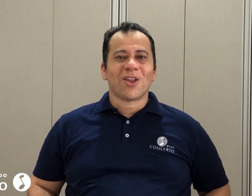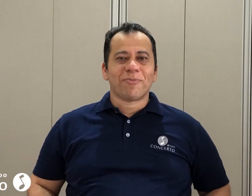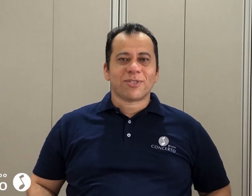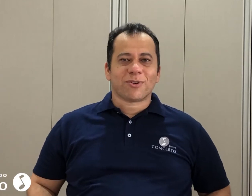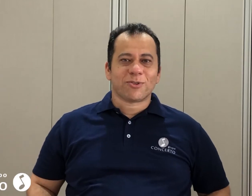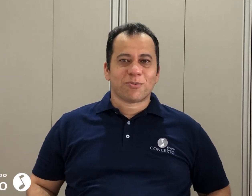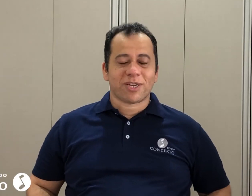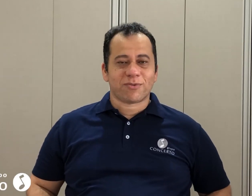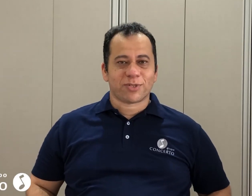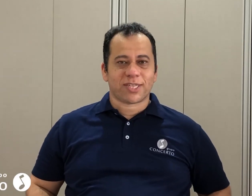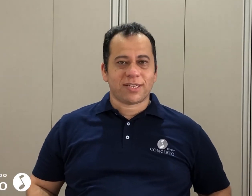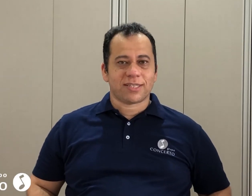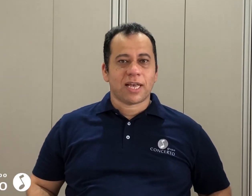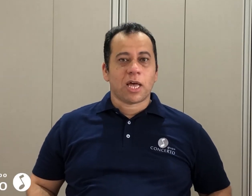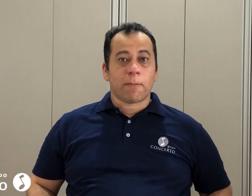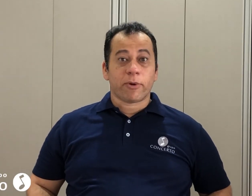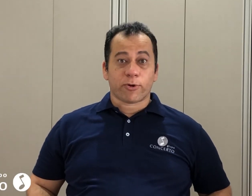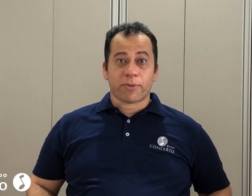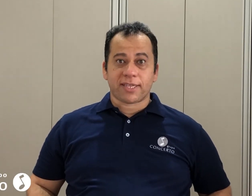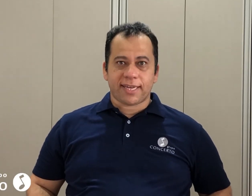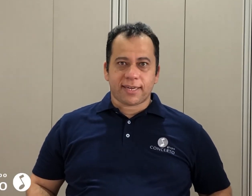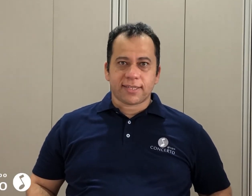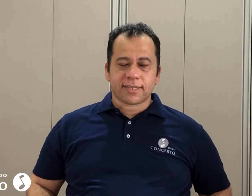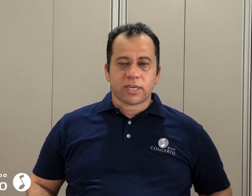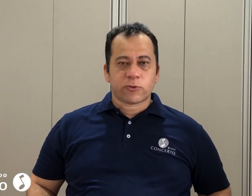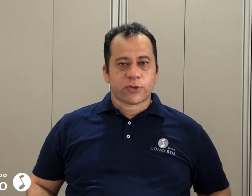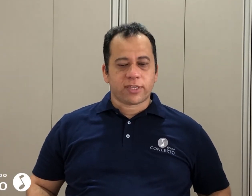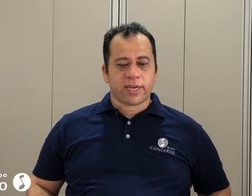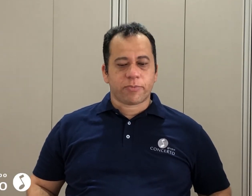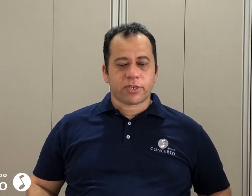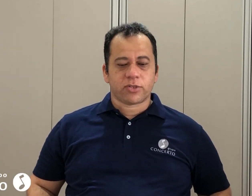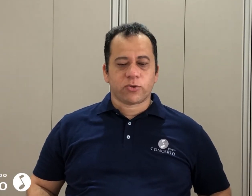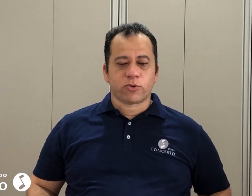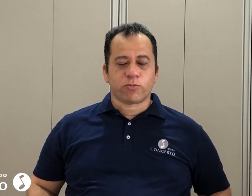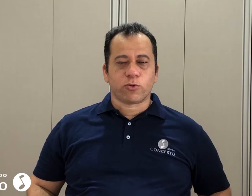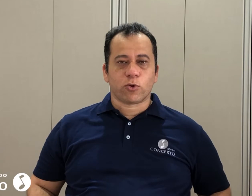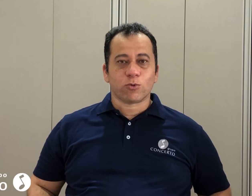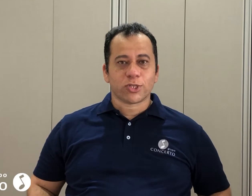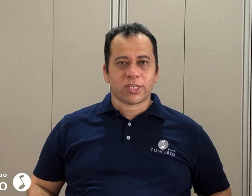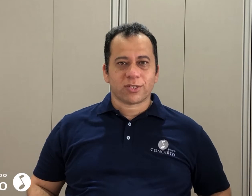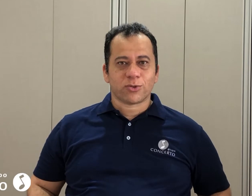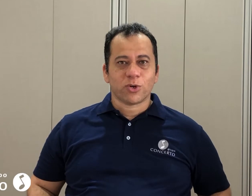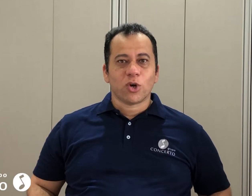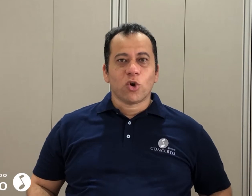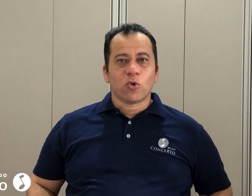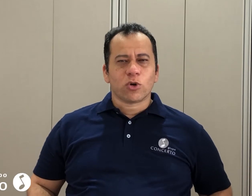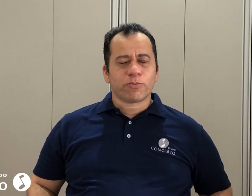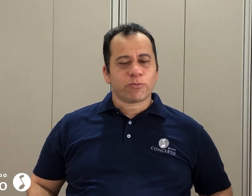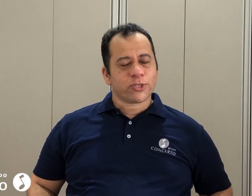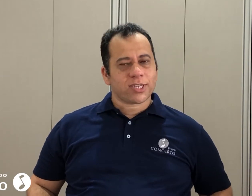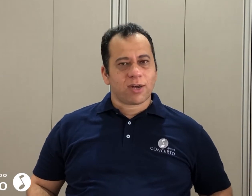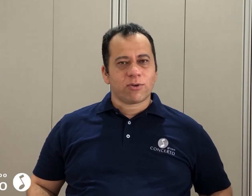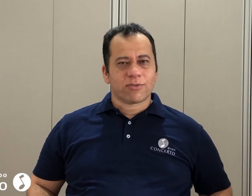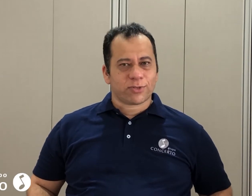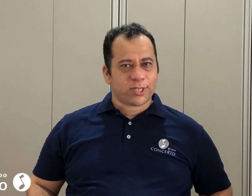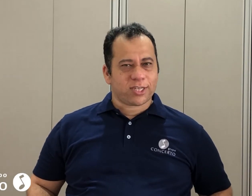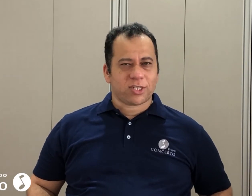Olá pessoal, tudo bem com vocês? Meu nome é Denis, eu sou intérprete do grupo Concerto, um grupo musical que você que já